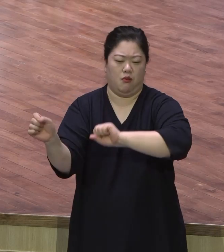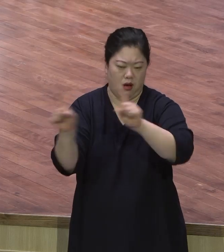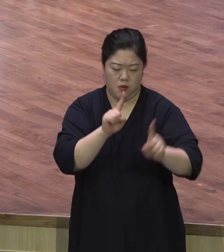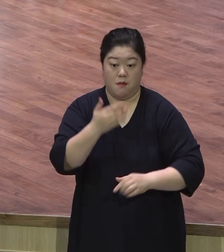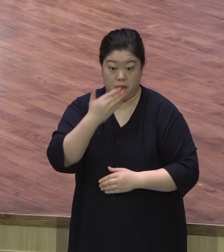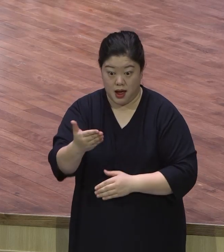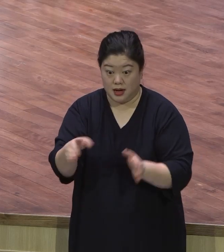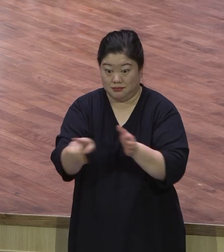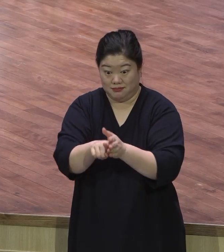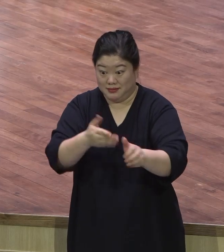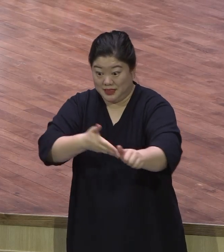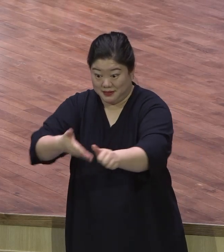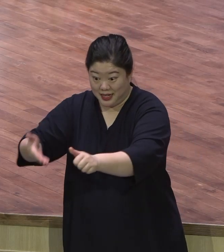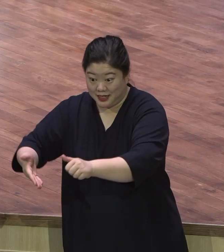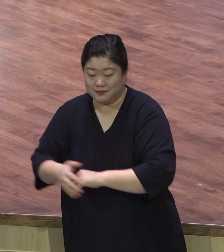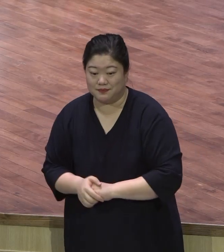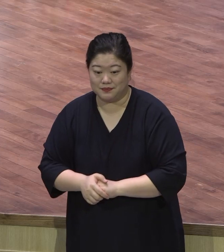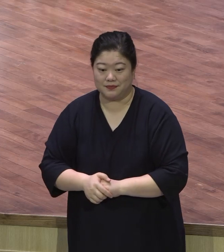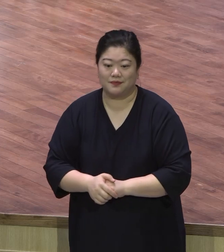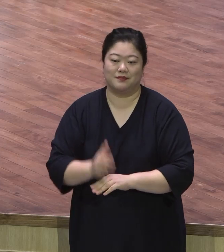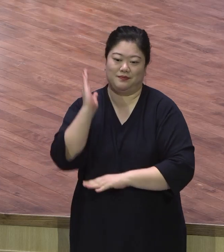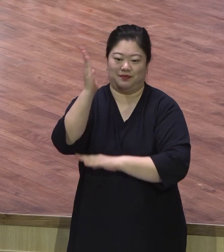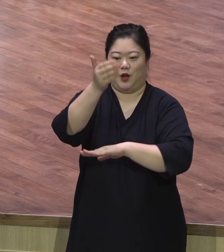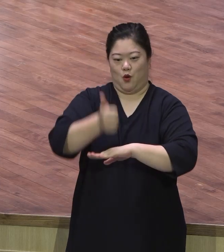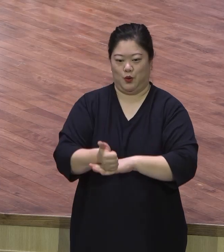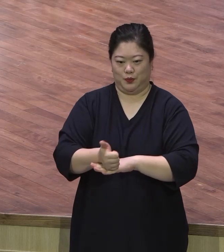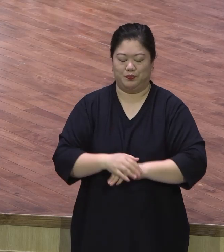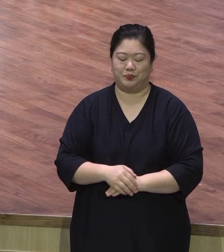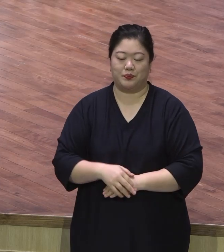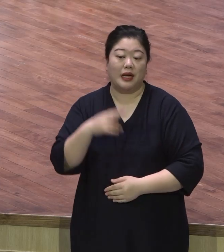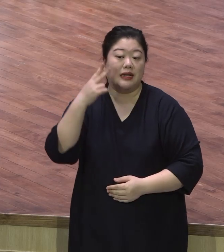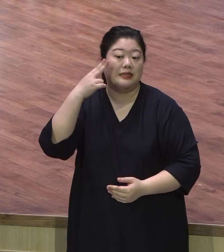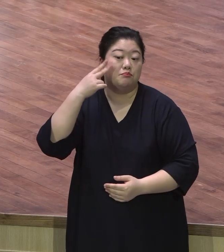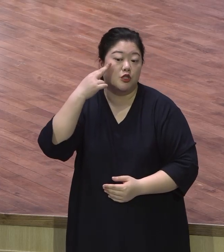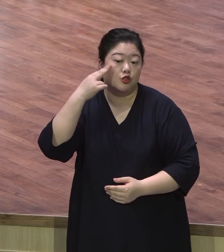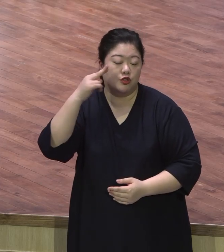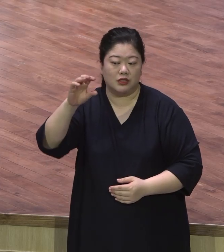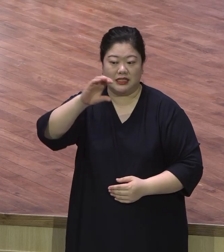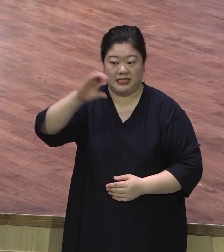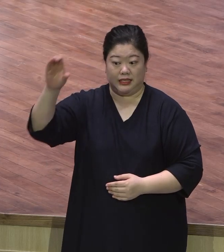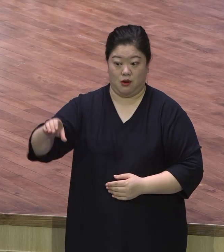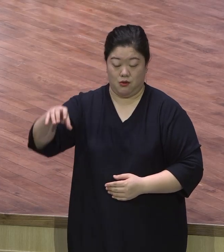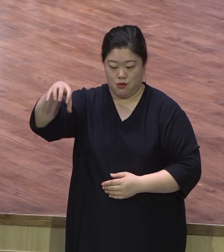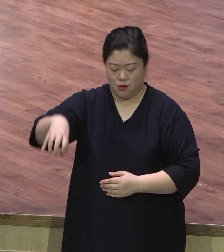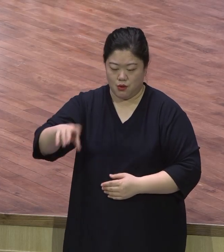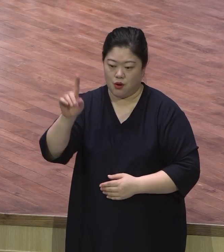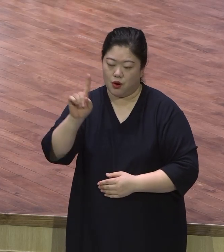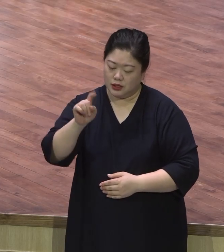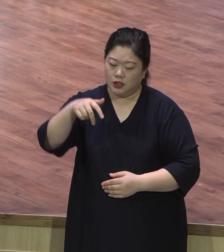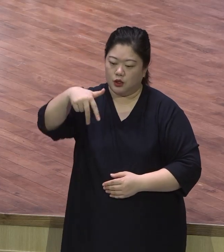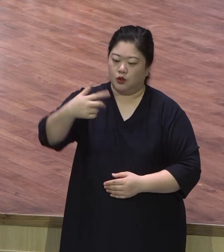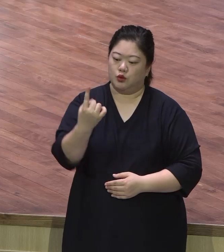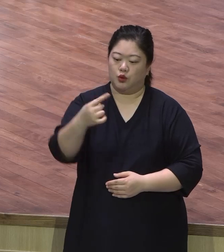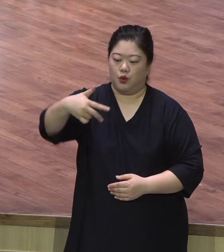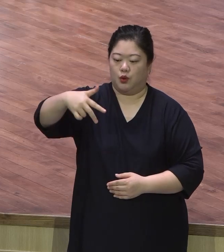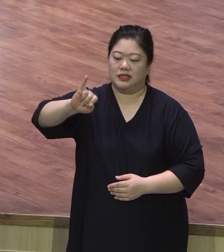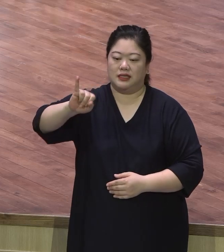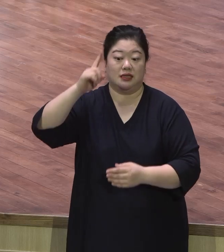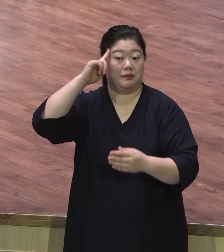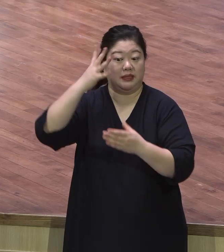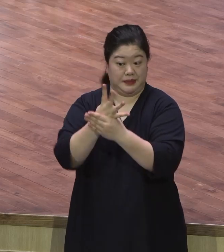축복합니다 결론입니다 미국 시카고에 있는 무디신학교 총장을 지낸 조지 스위틴